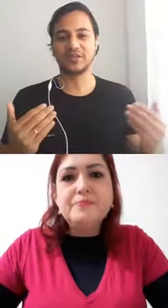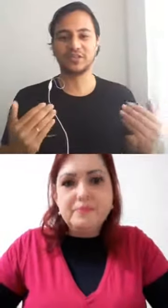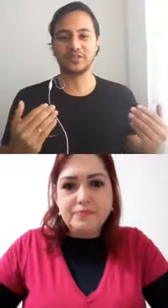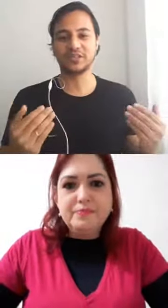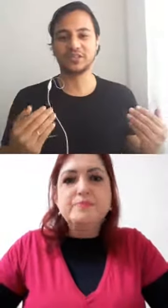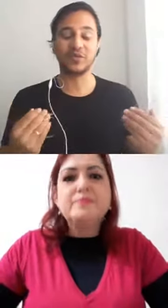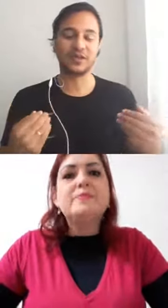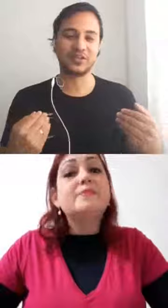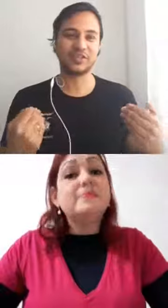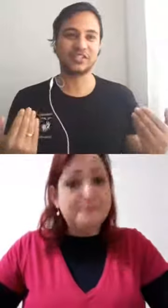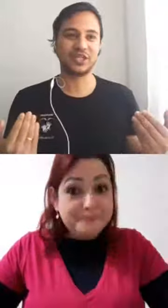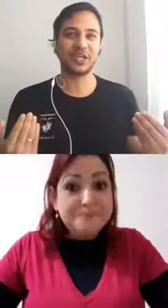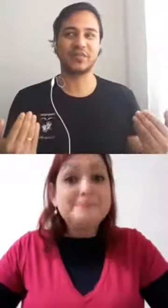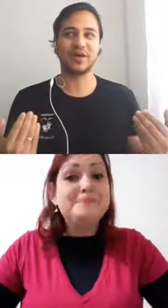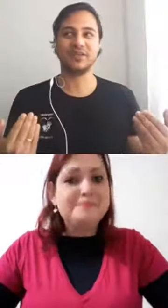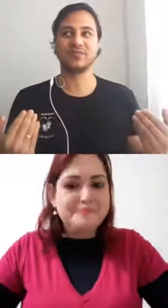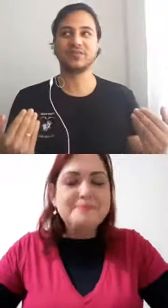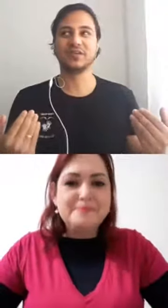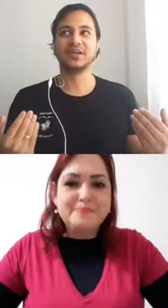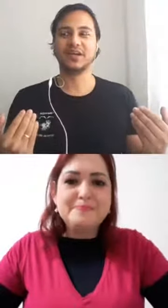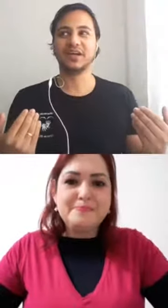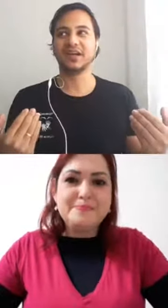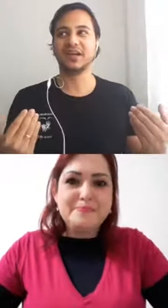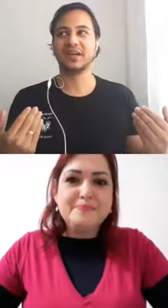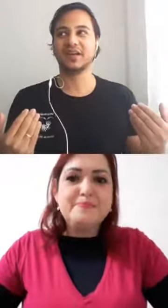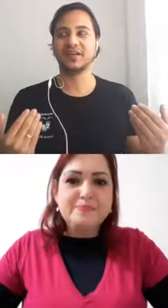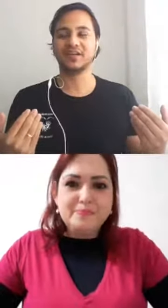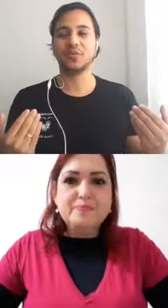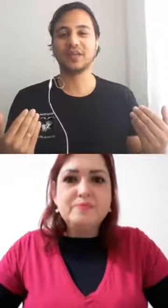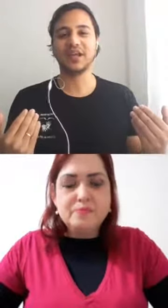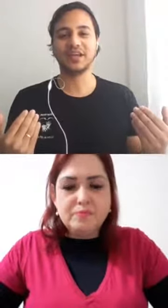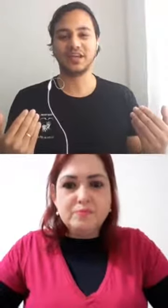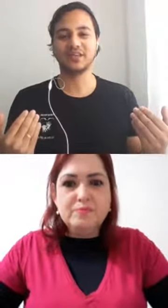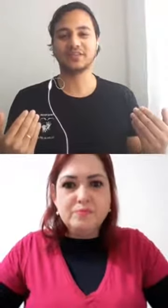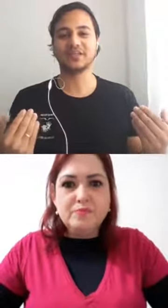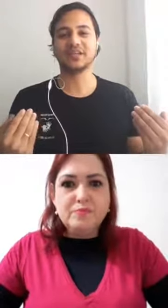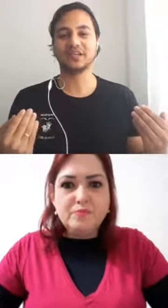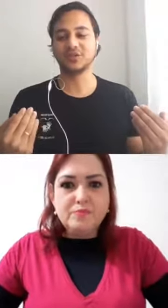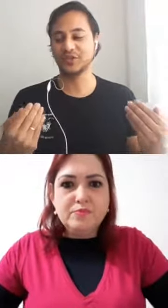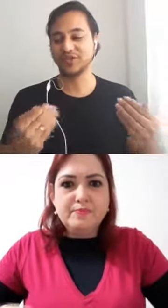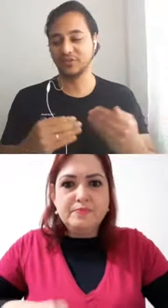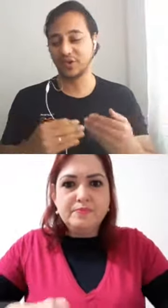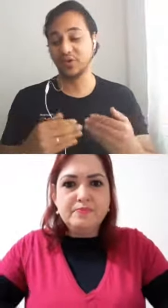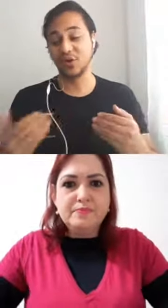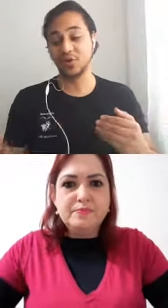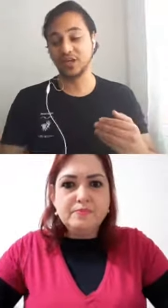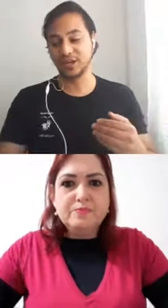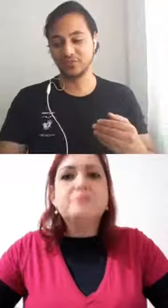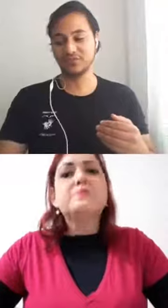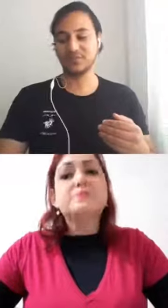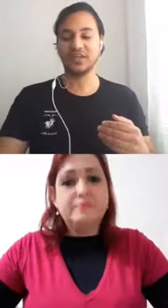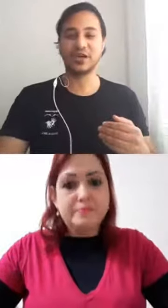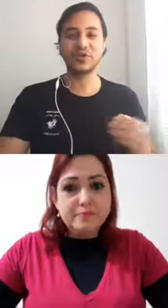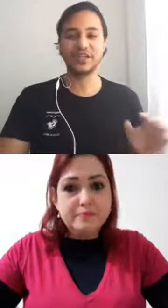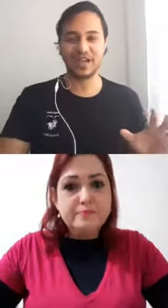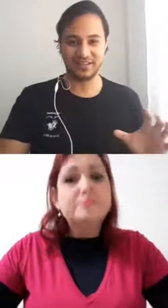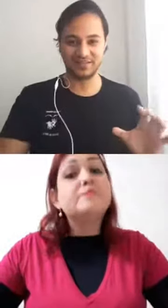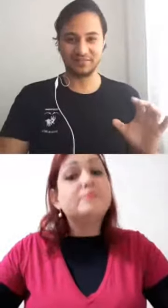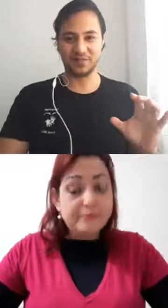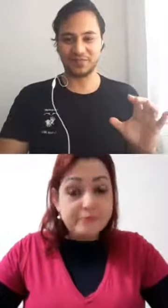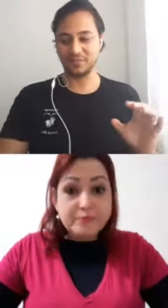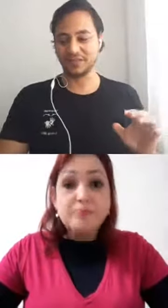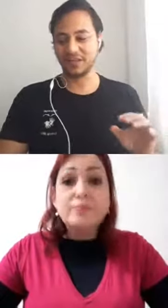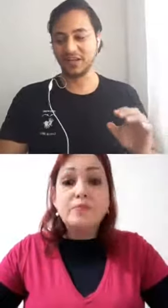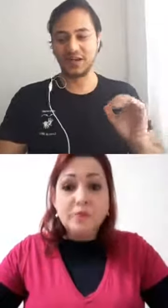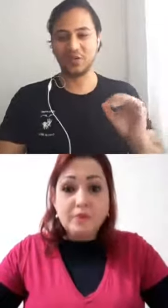Um não, não existiria, mas complicaria, né? Se não tivesse a união. União e a unidade.